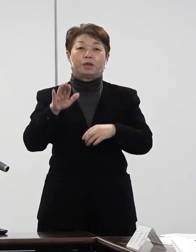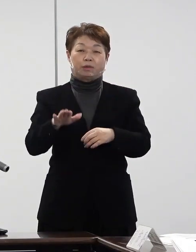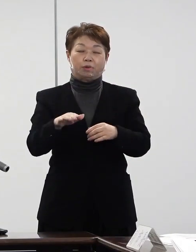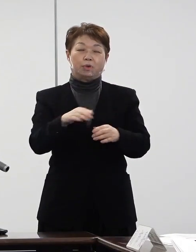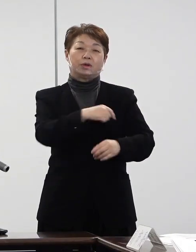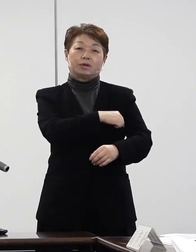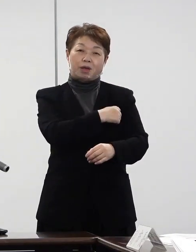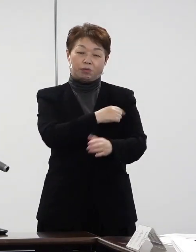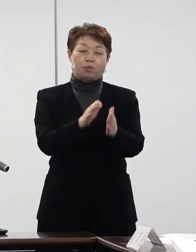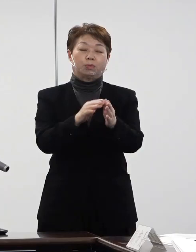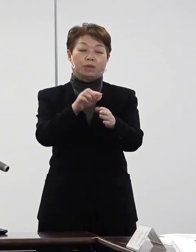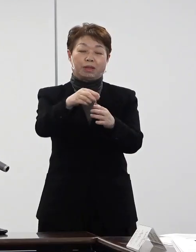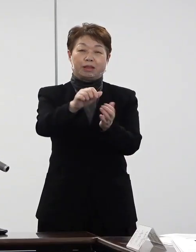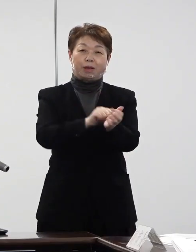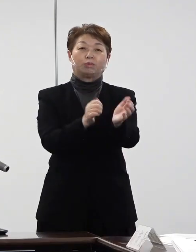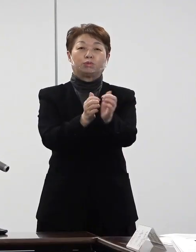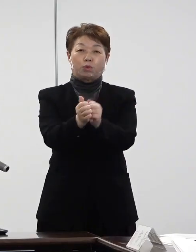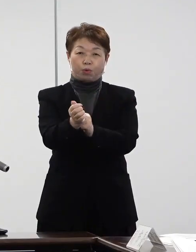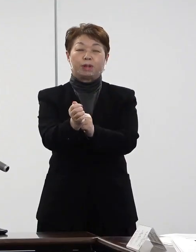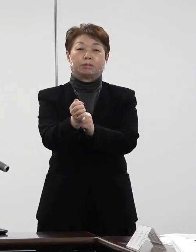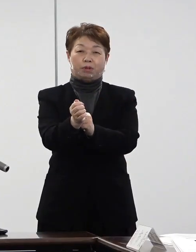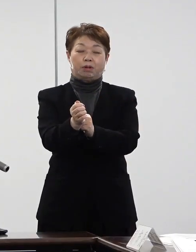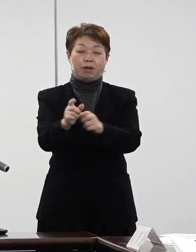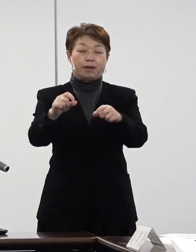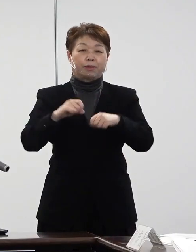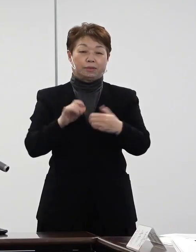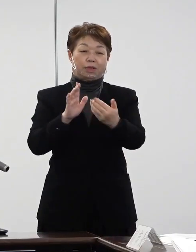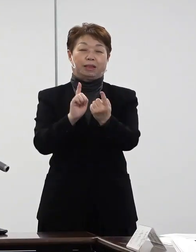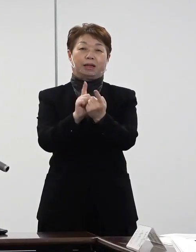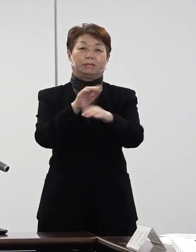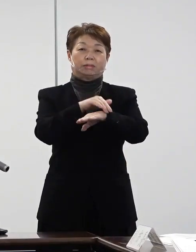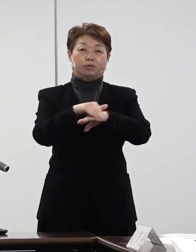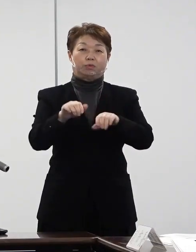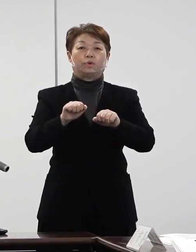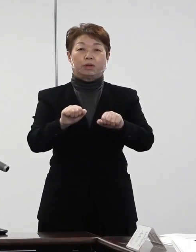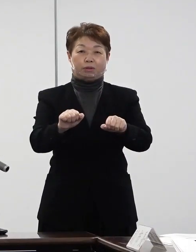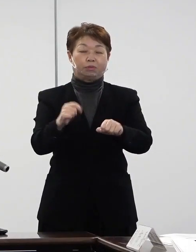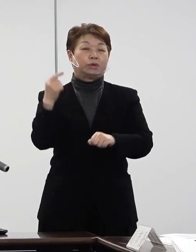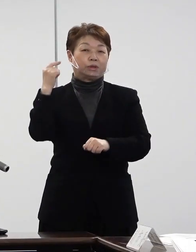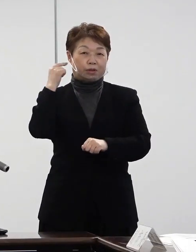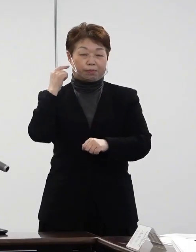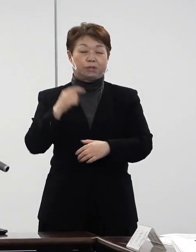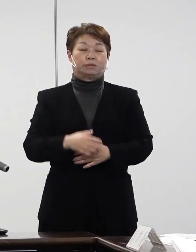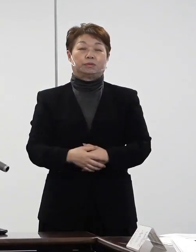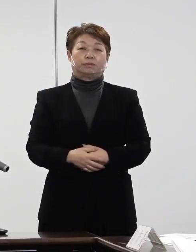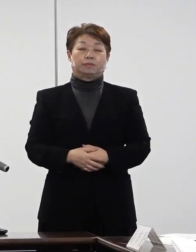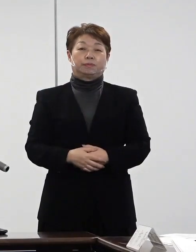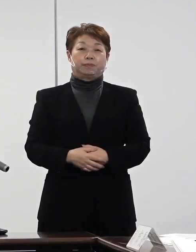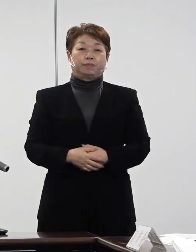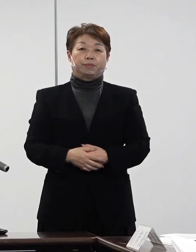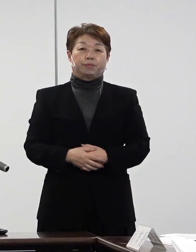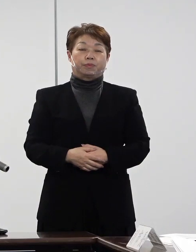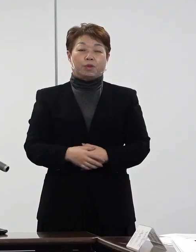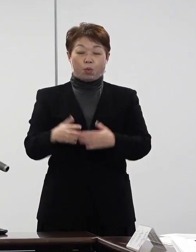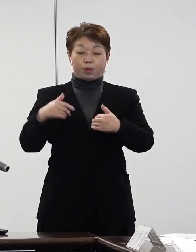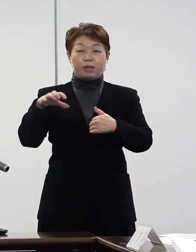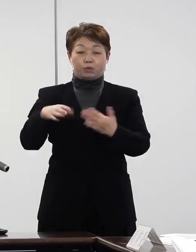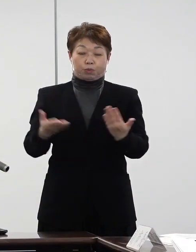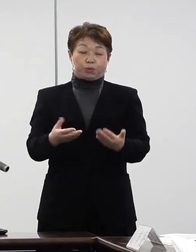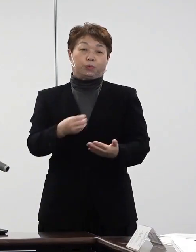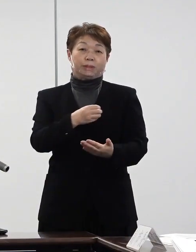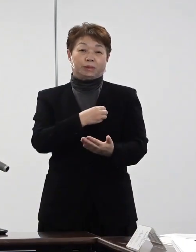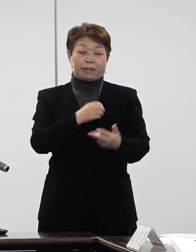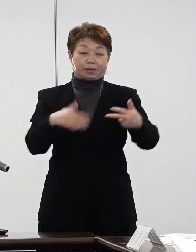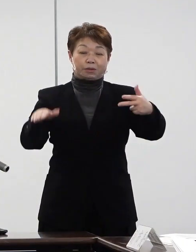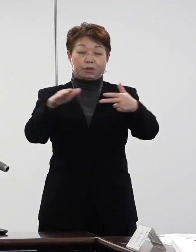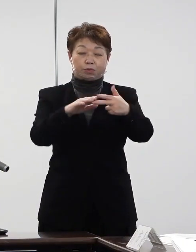温、手袋を着用するなど感染対策を行っていたと伺っております。なおすでに保健所職員が施設